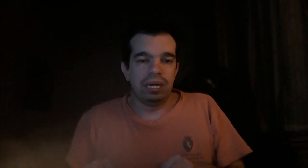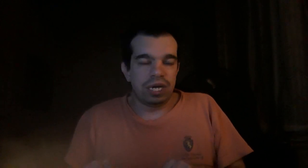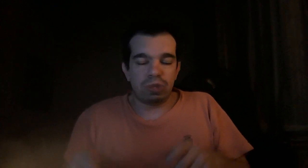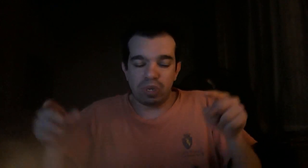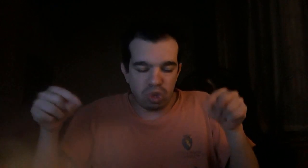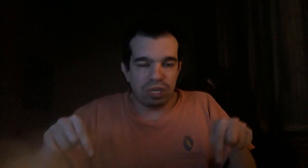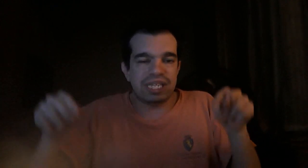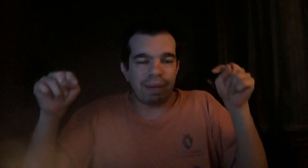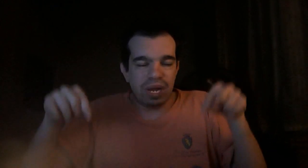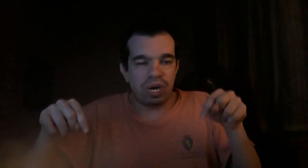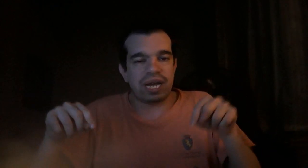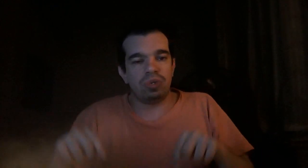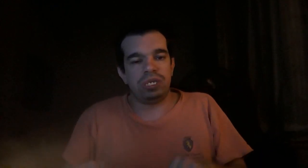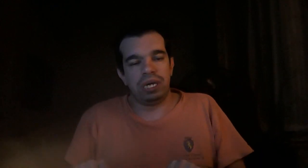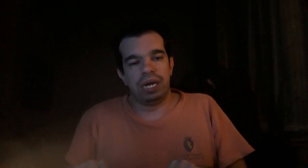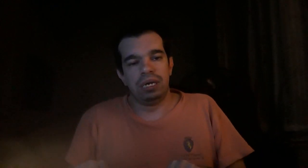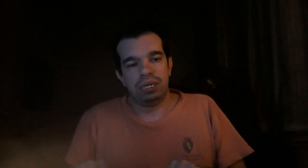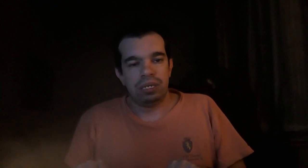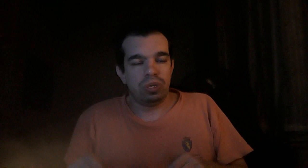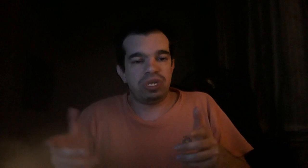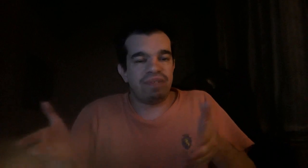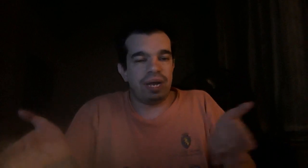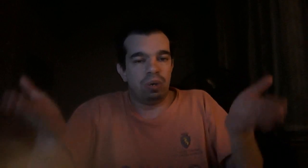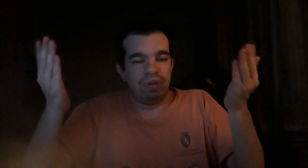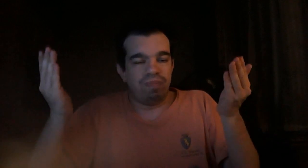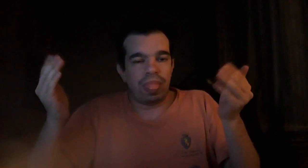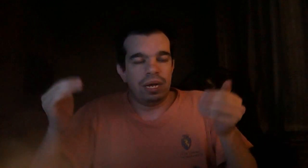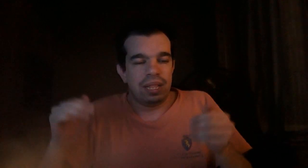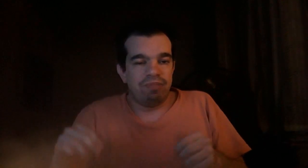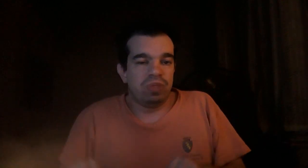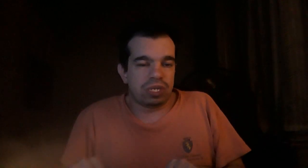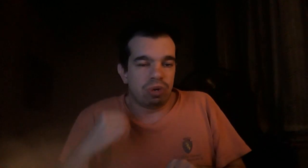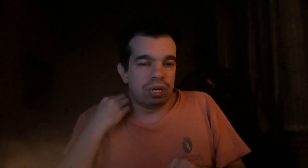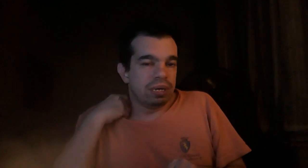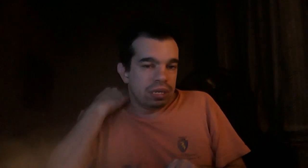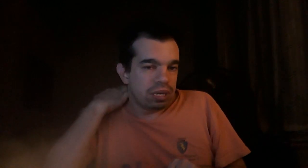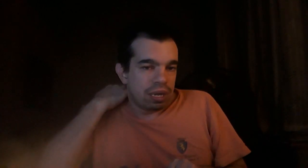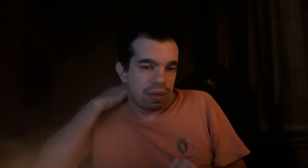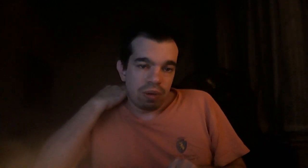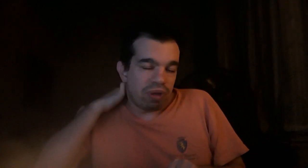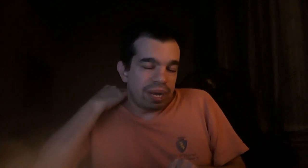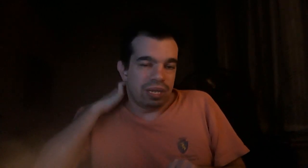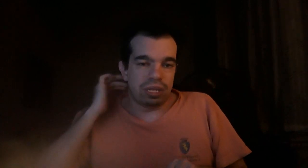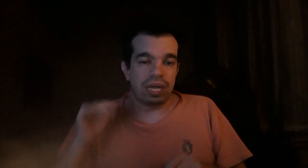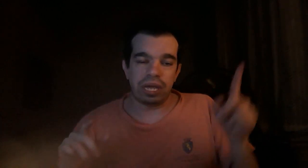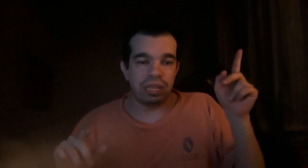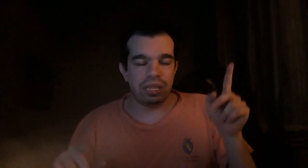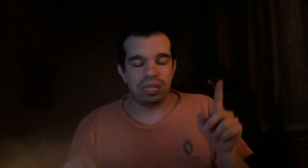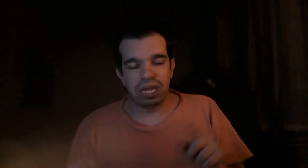e soprattutto i disabili con le carrozzine non ce la fanno da sole. ovviamente, andare